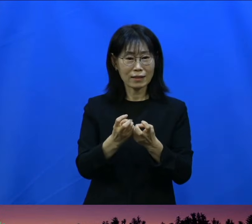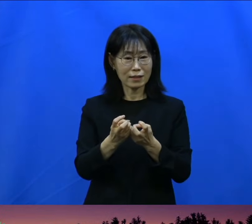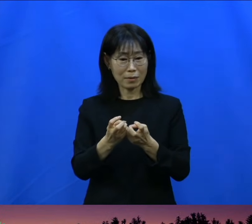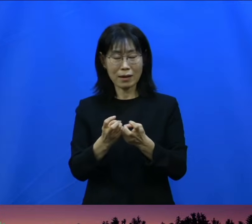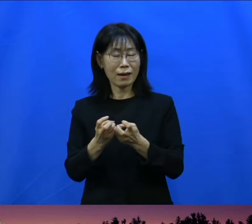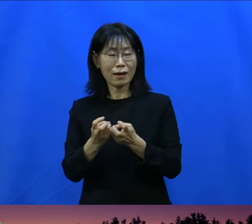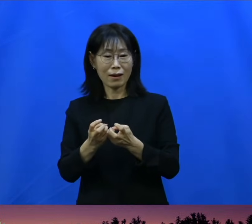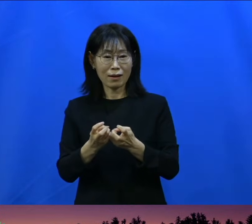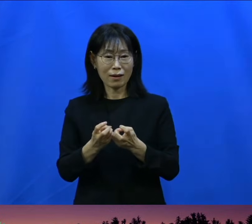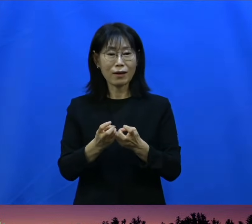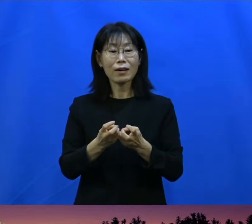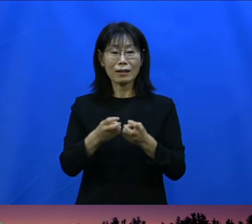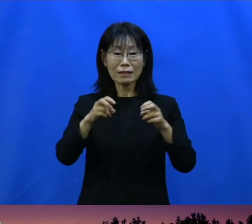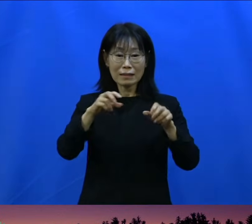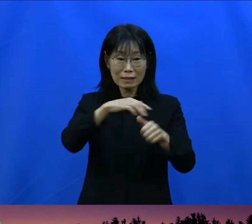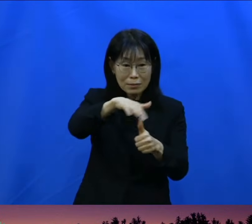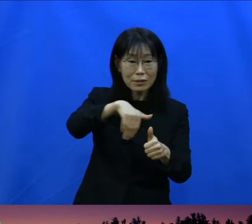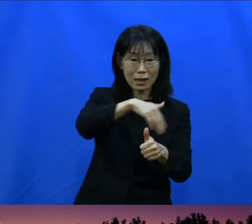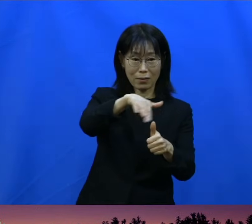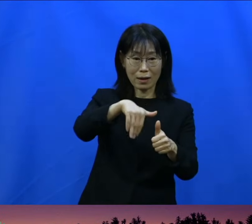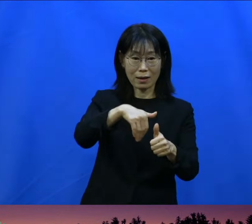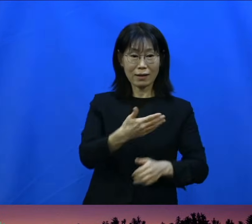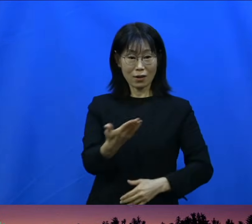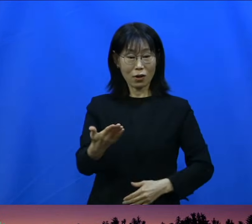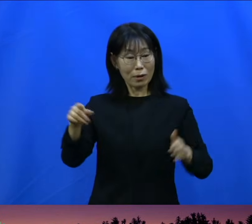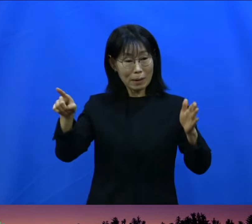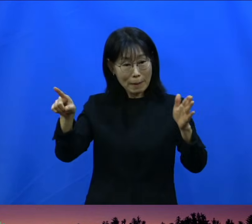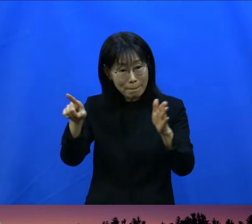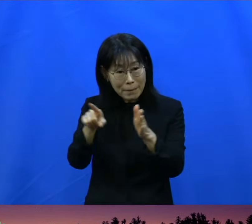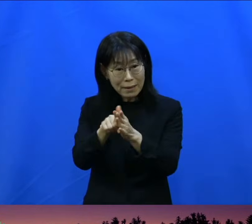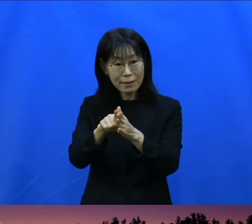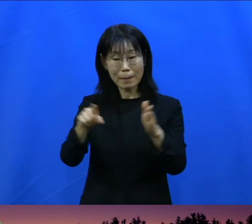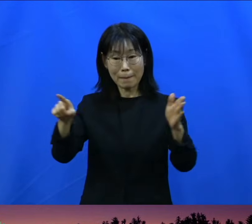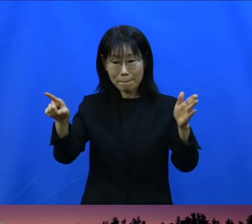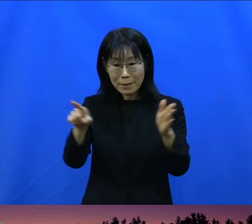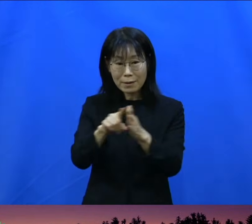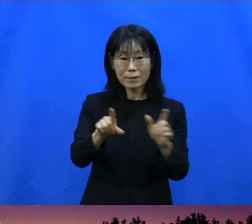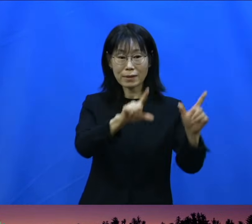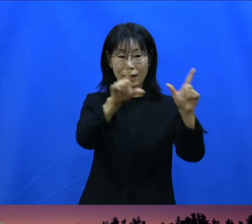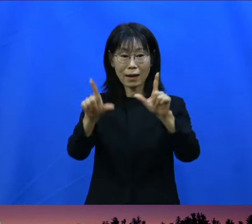여러분, 신앙은요, 내 자존심의 터 위에 뭐를 올려놓는 게 아니에요.